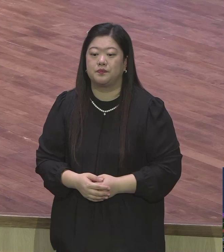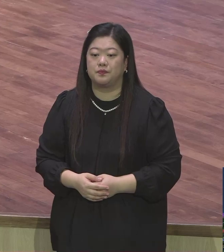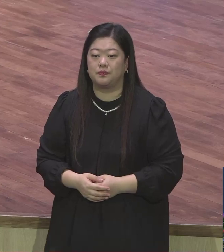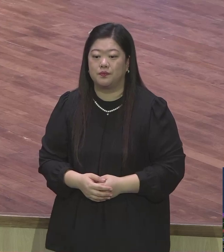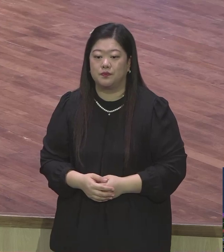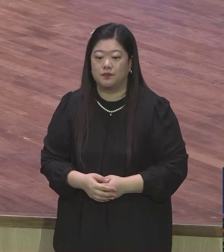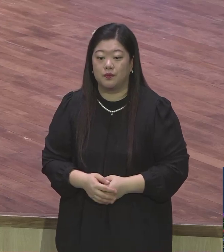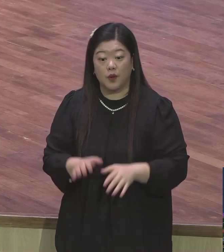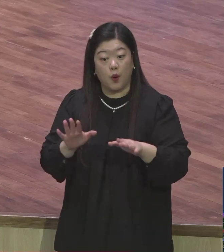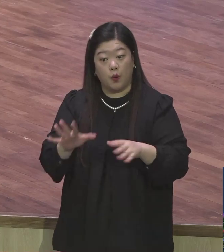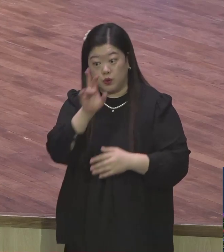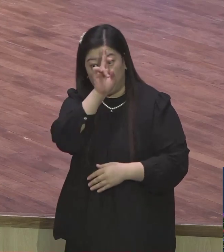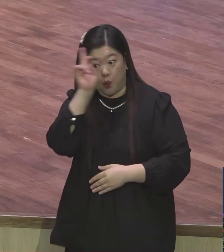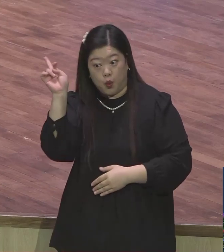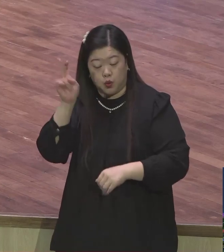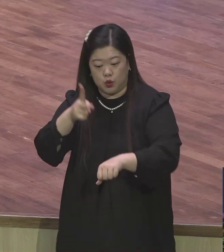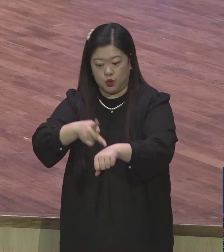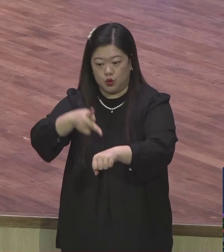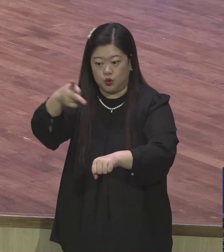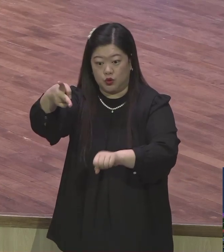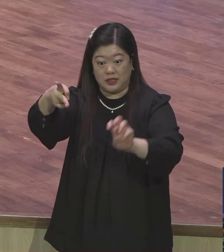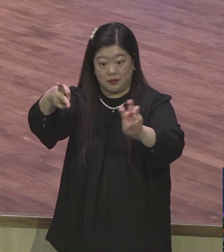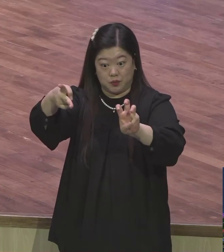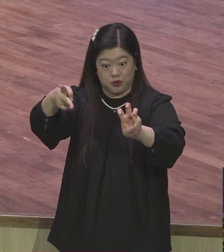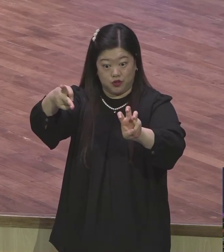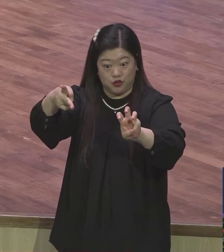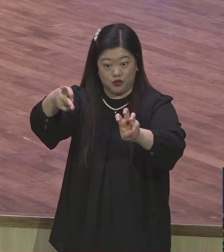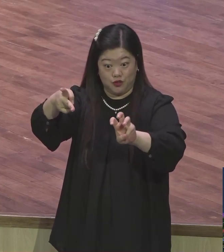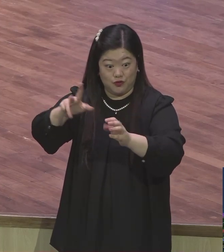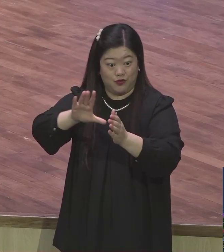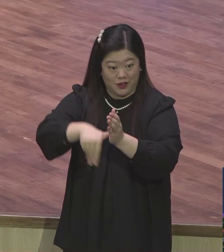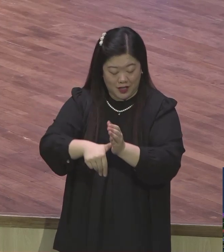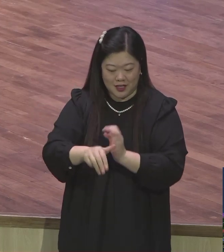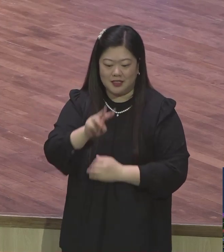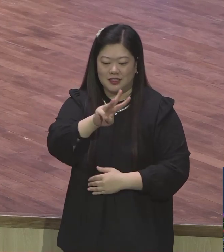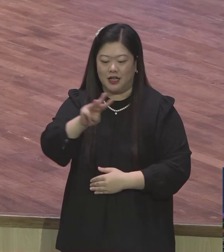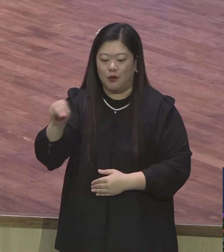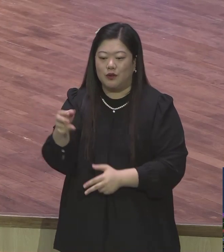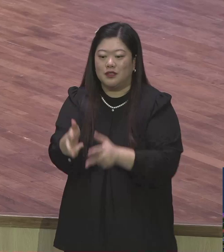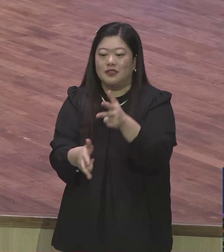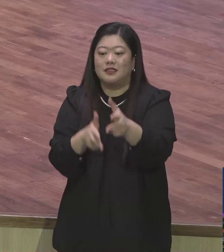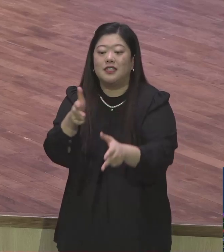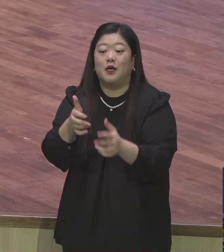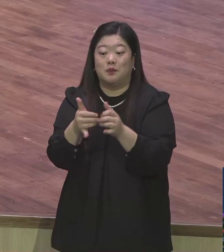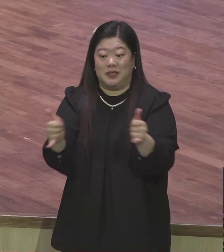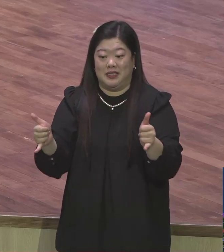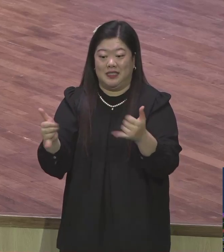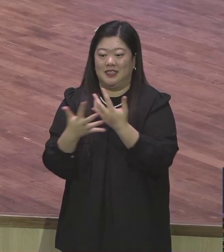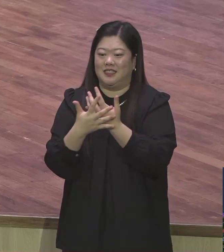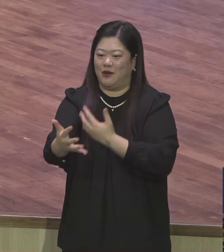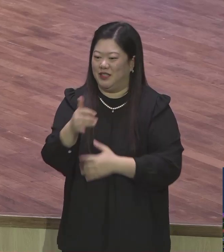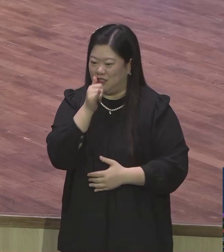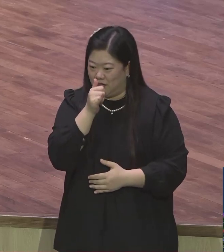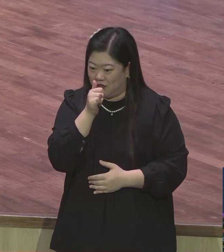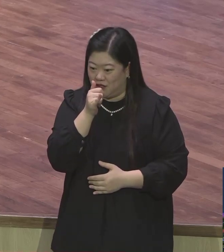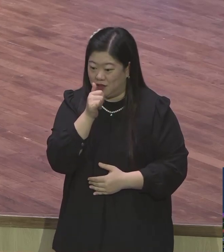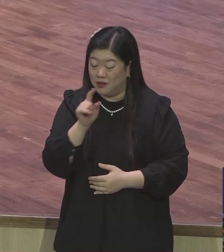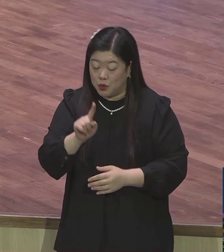오늘 오후에 우리 예원 산업인들 진행되는데 복음 운동의 산업인이 정말